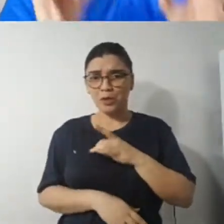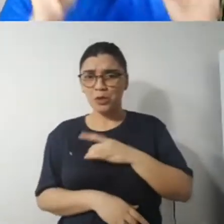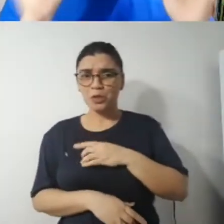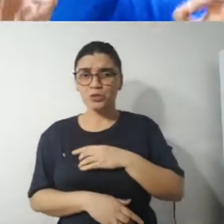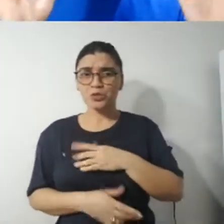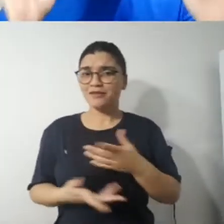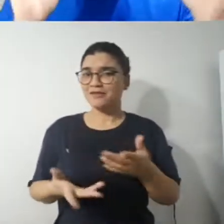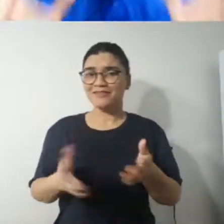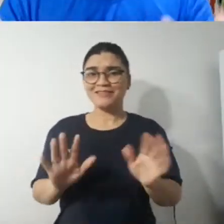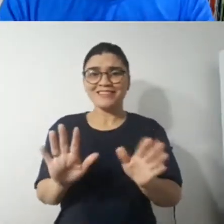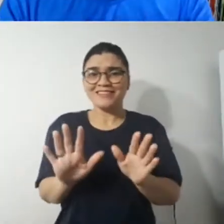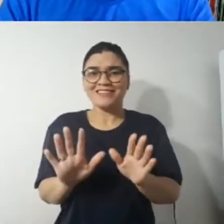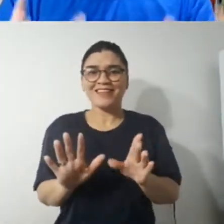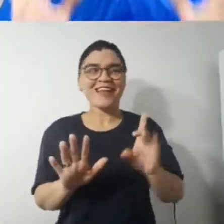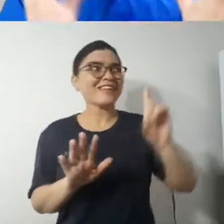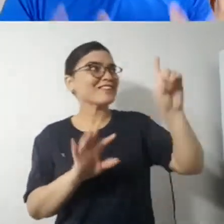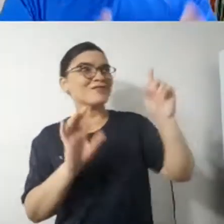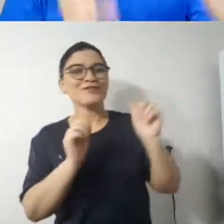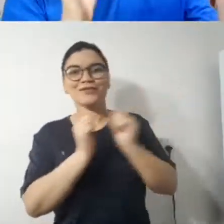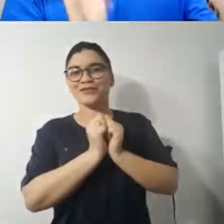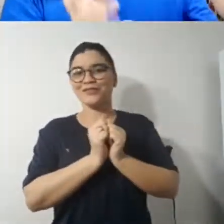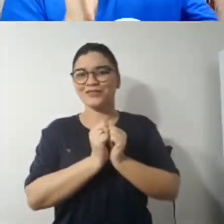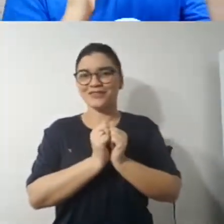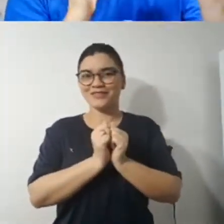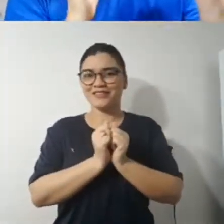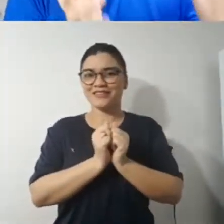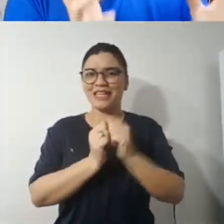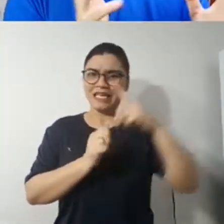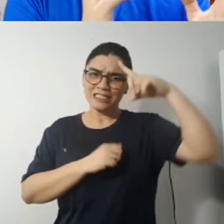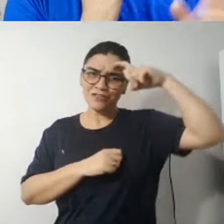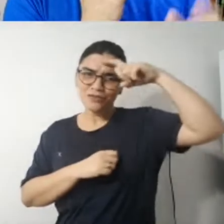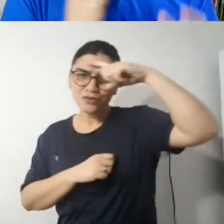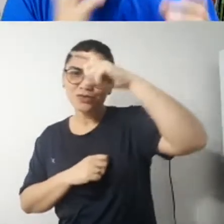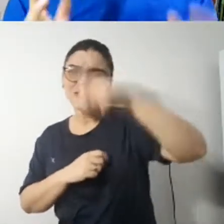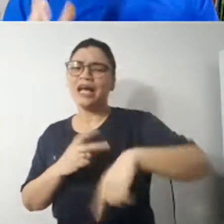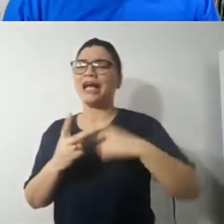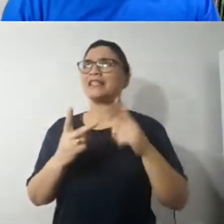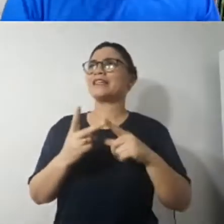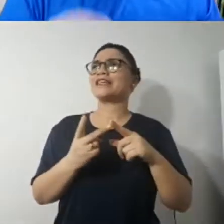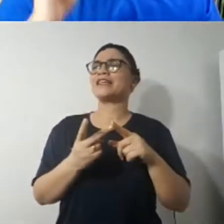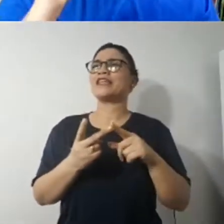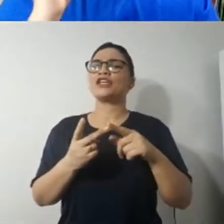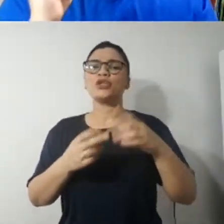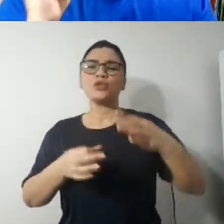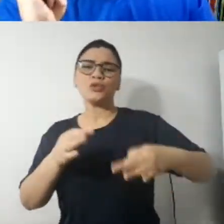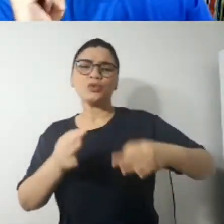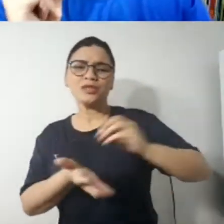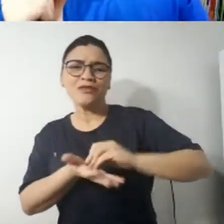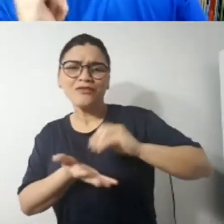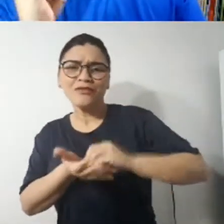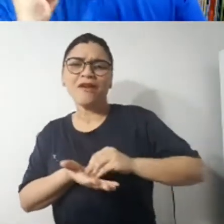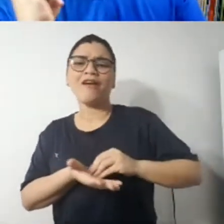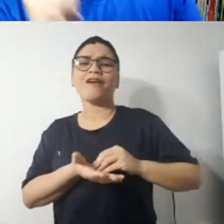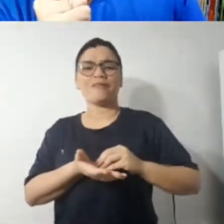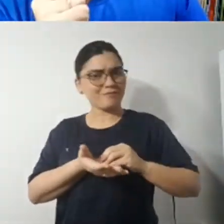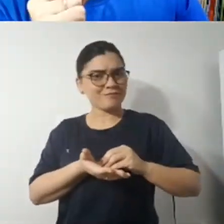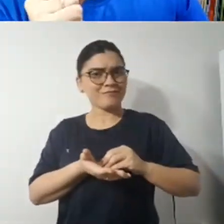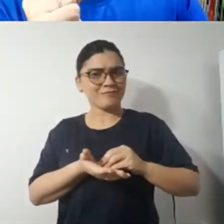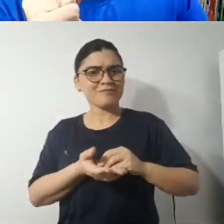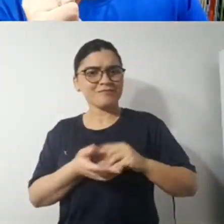no meio das dificuldades. Mesmo no meio das injustiças. Irmãos, crentes